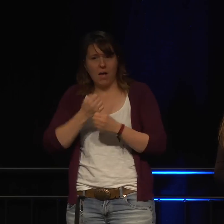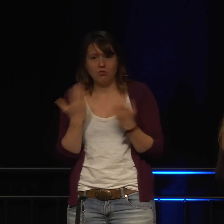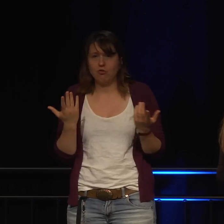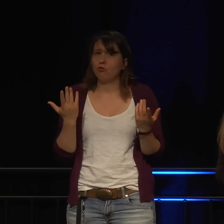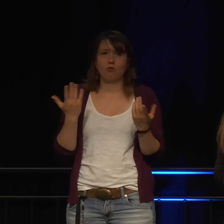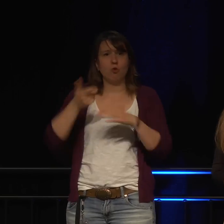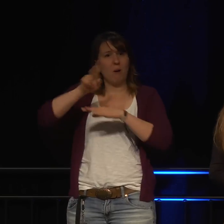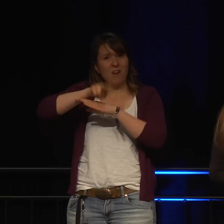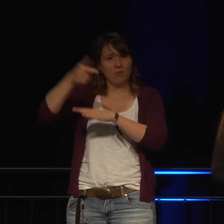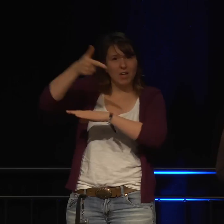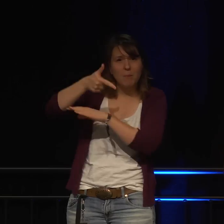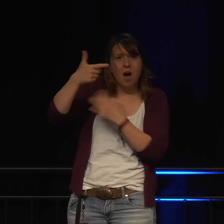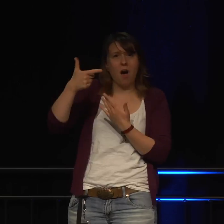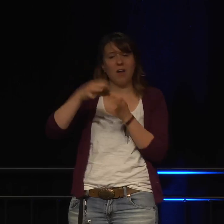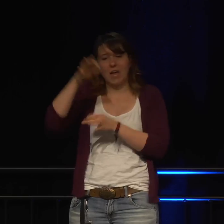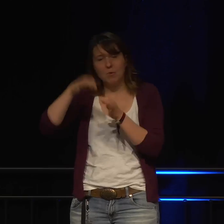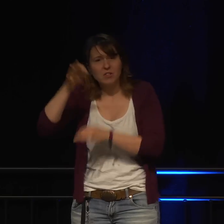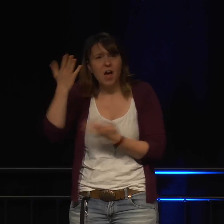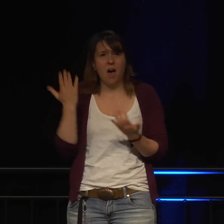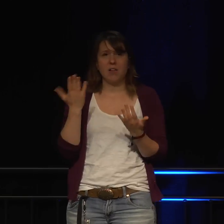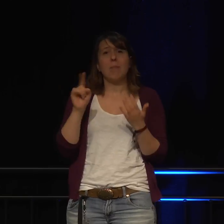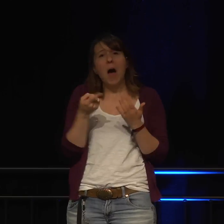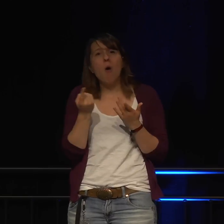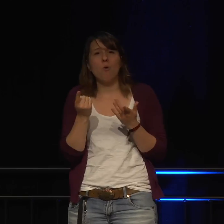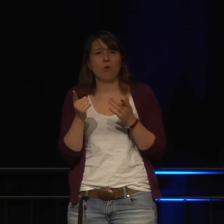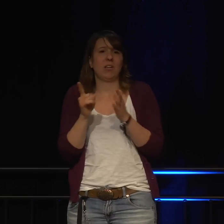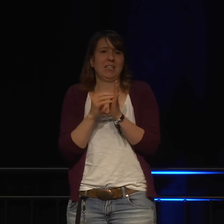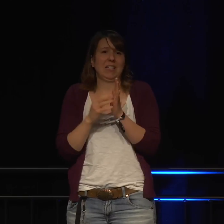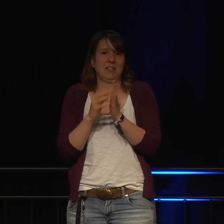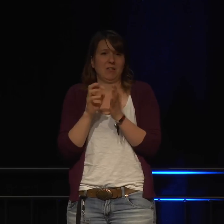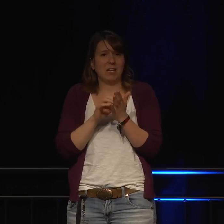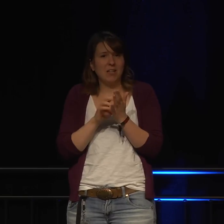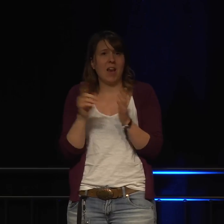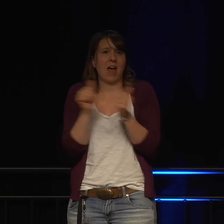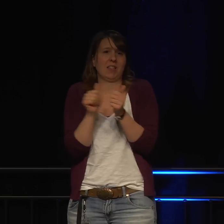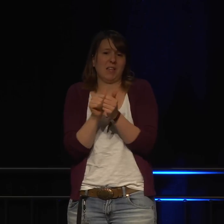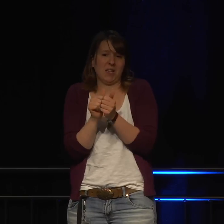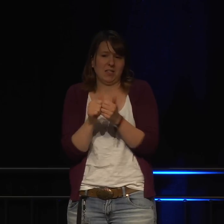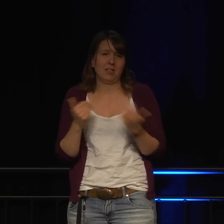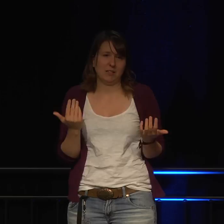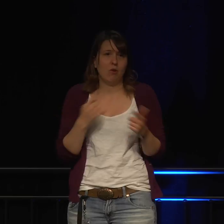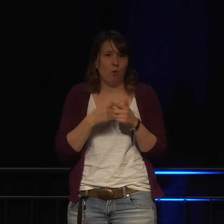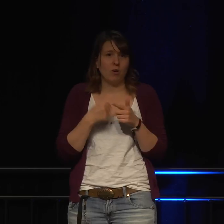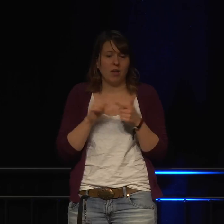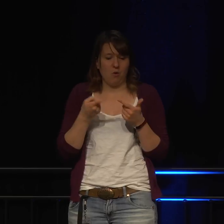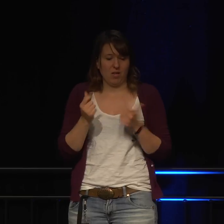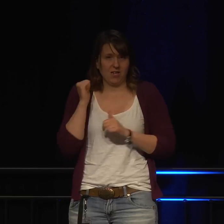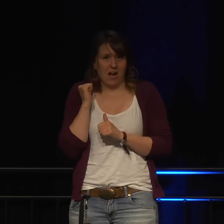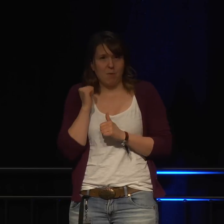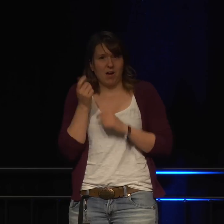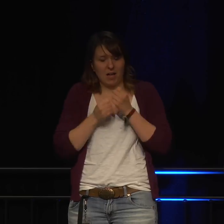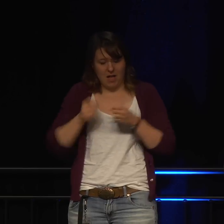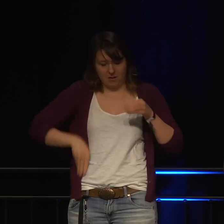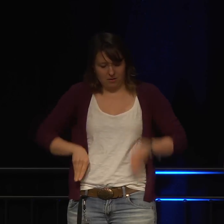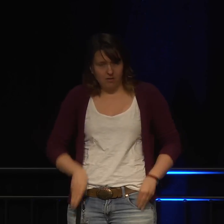automatización de la casa, luces, termostatos, igual que asistentes digitales y cosas que se llevan, como por ejemplo